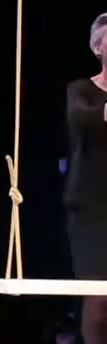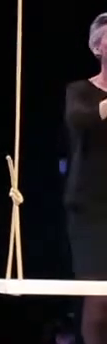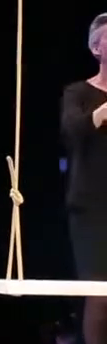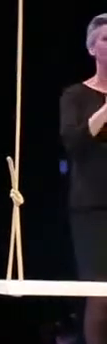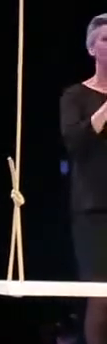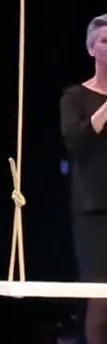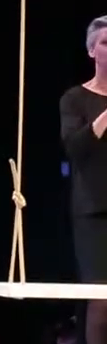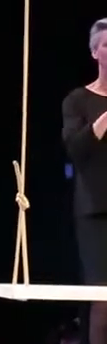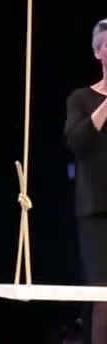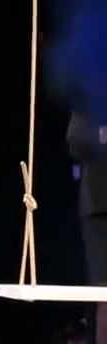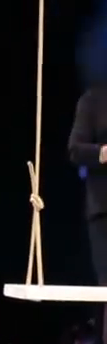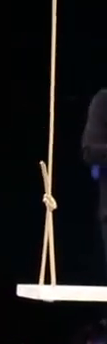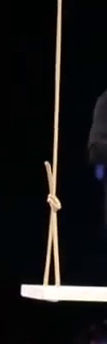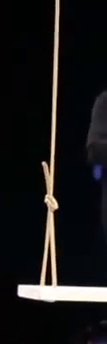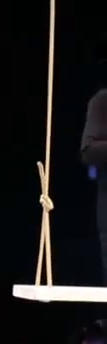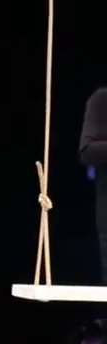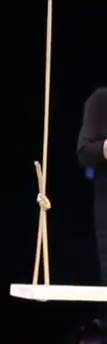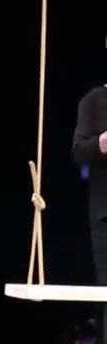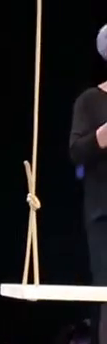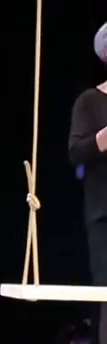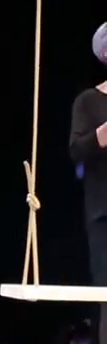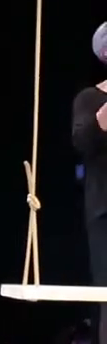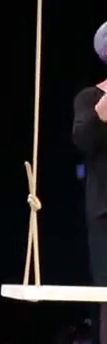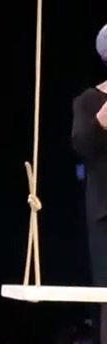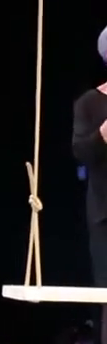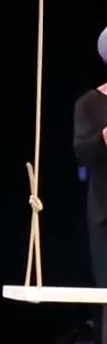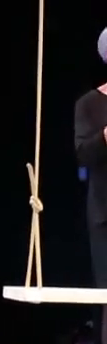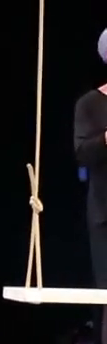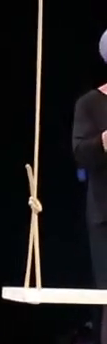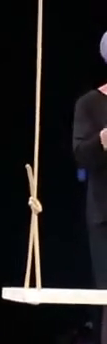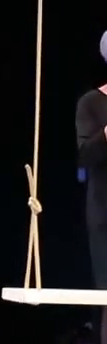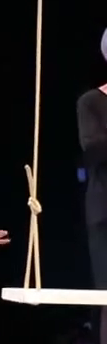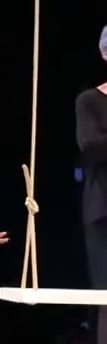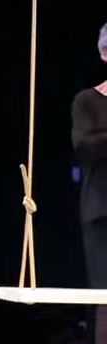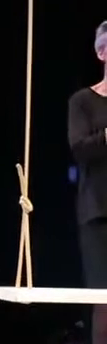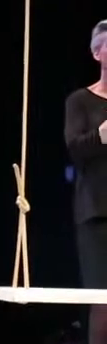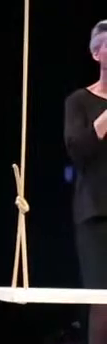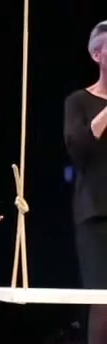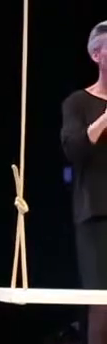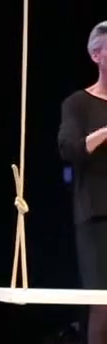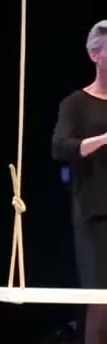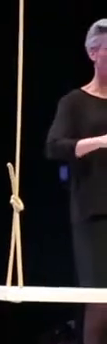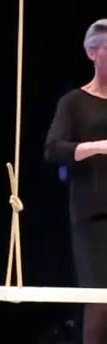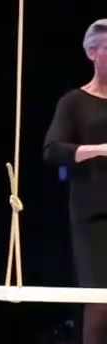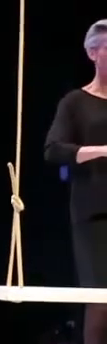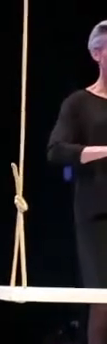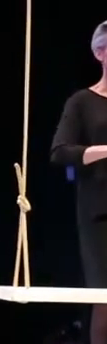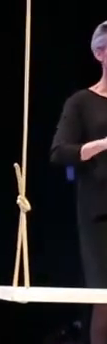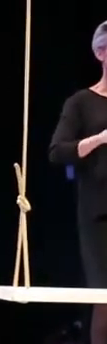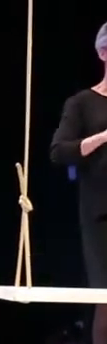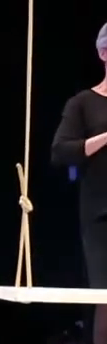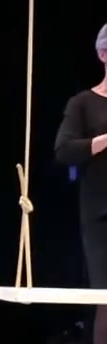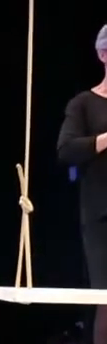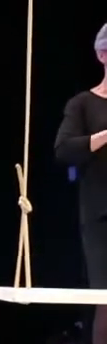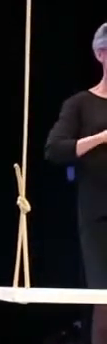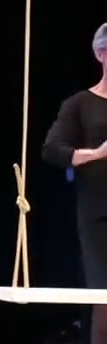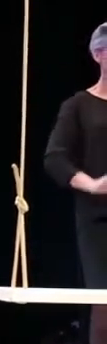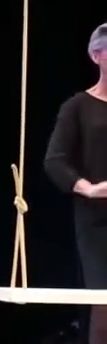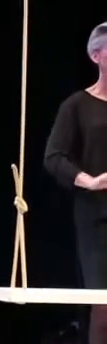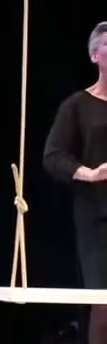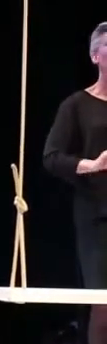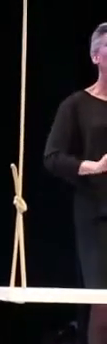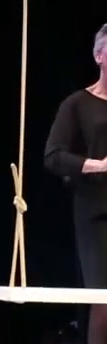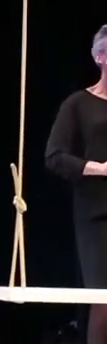Sverige. Men på vilket sätt, alltså jag menar, hur ska man fungera som en gräsrotsrörelse för miljön? Alltså